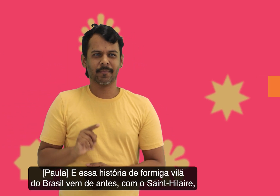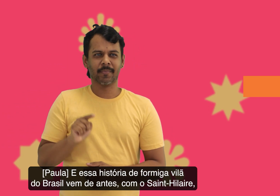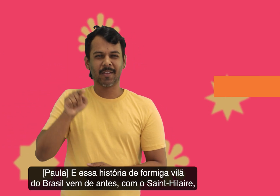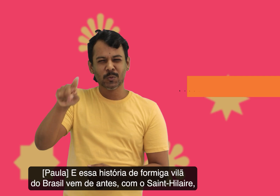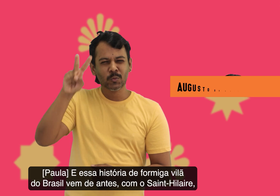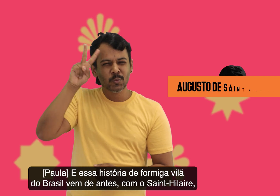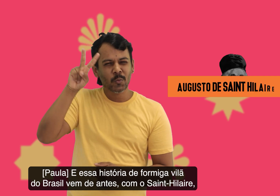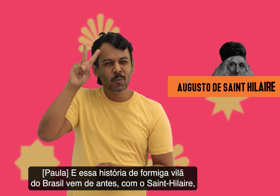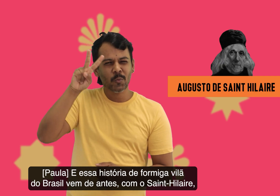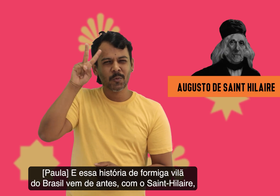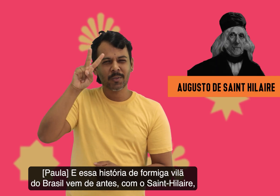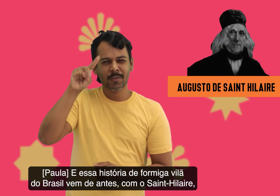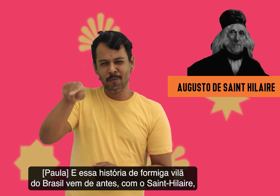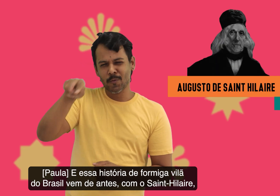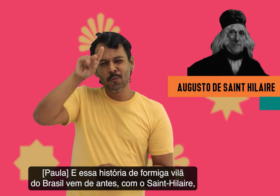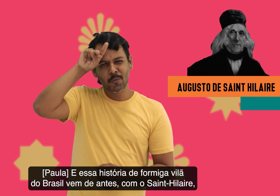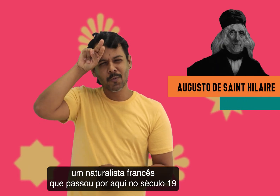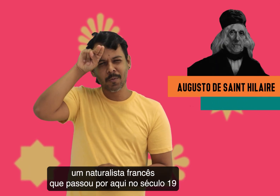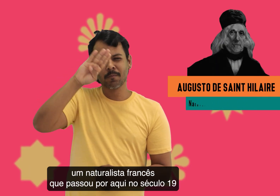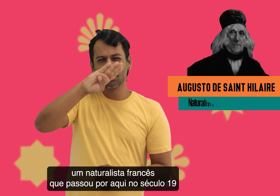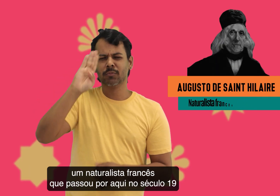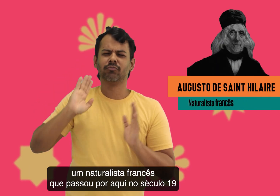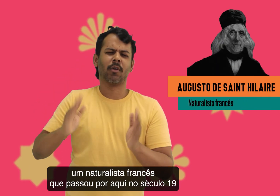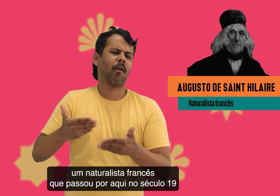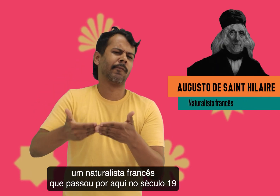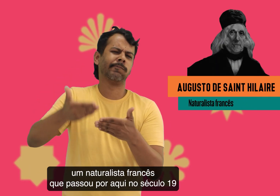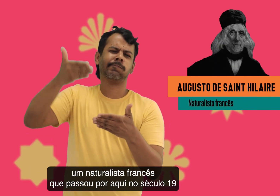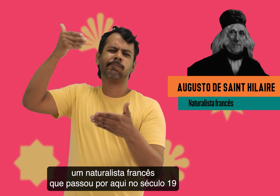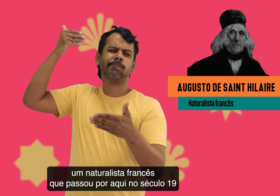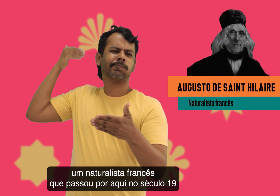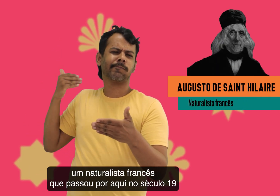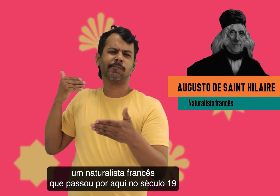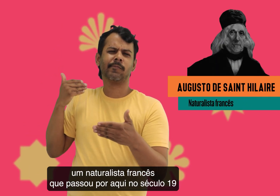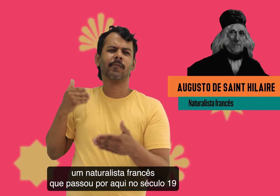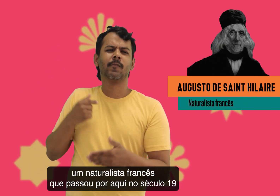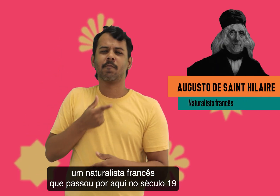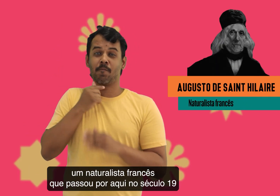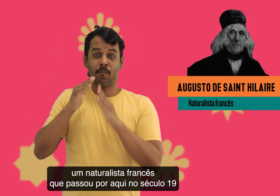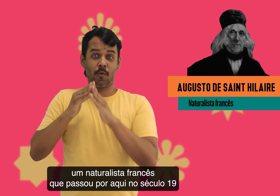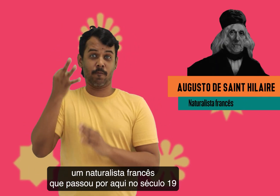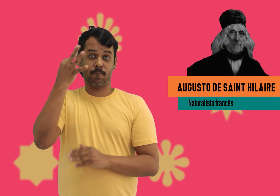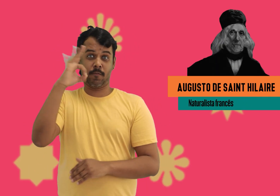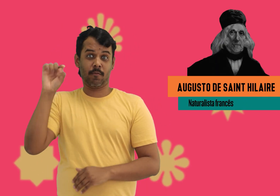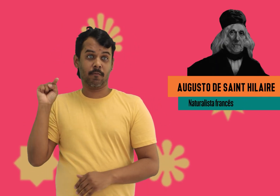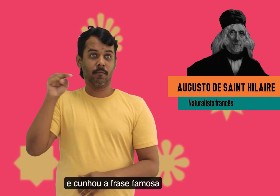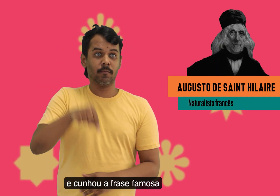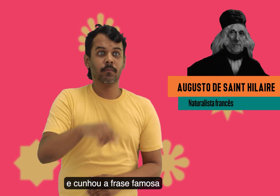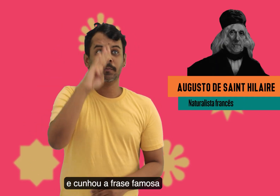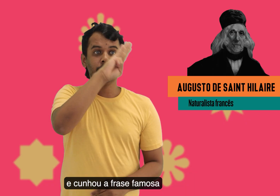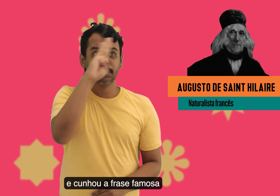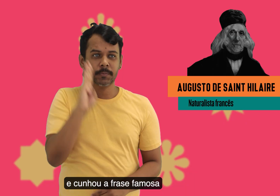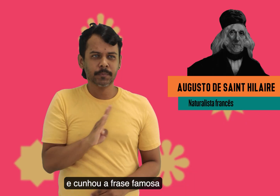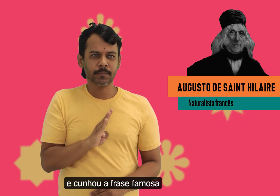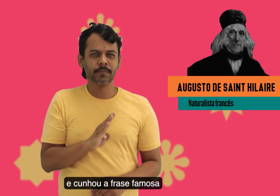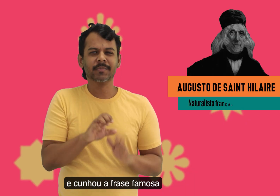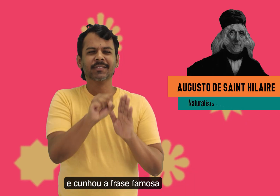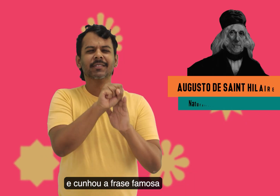antes, com Saint-Hilaire, um naturalista francês que passou por aqui no século XIX e cunhou a frase